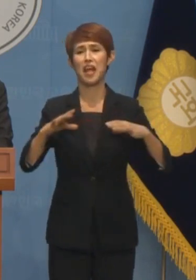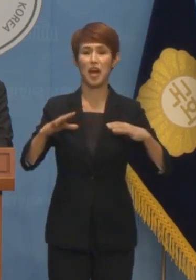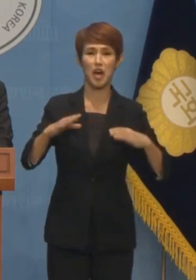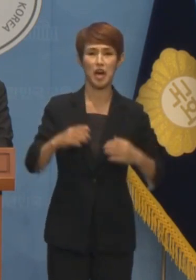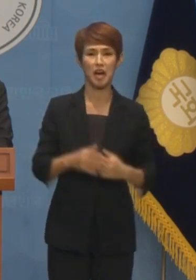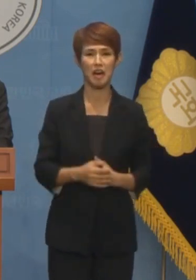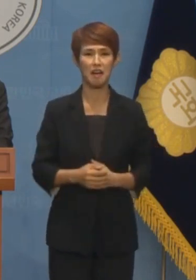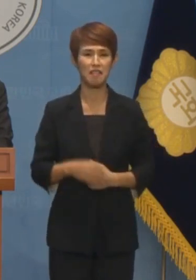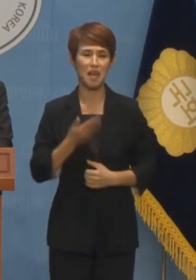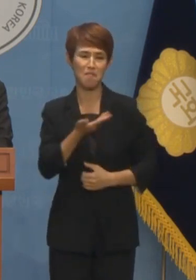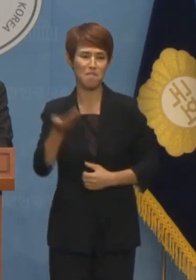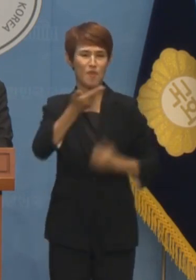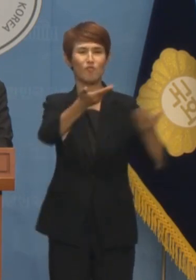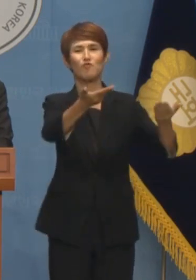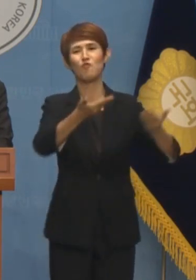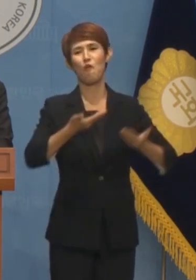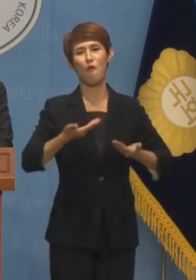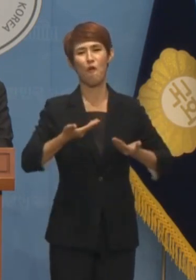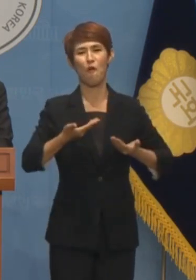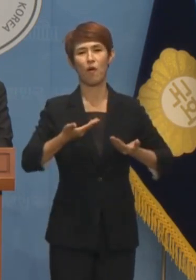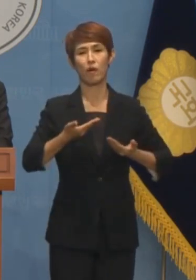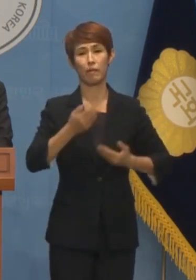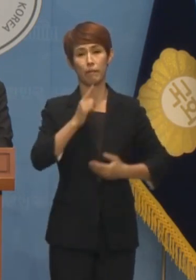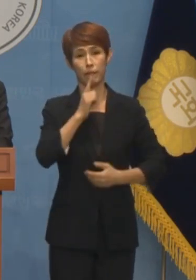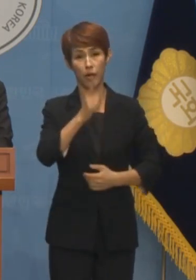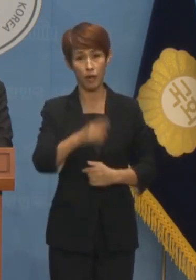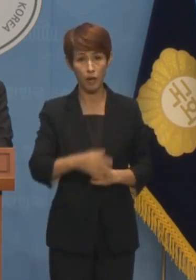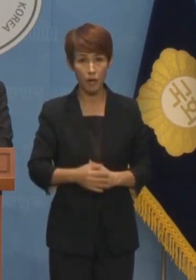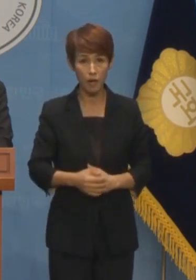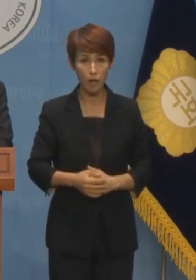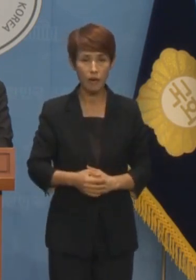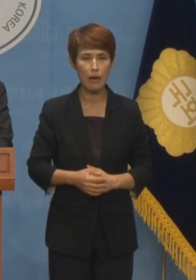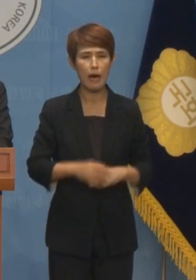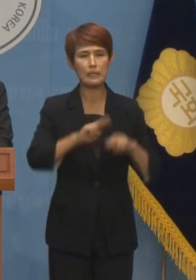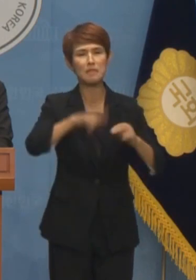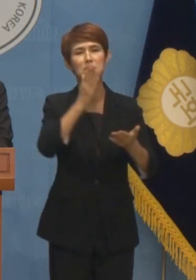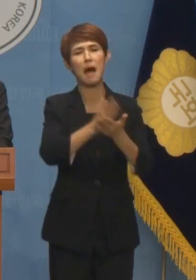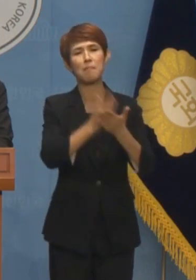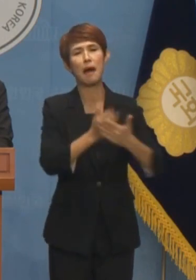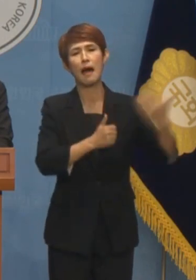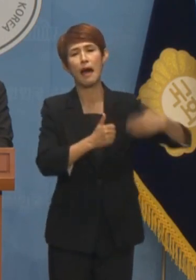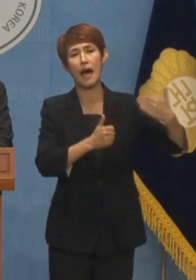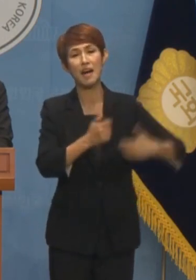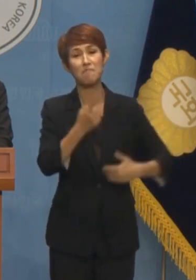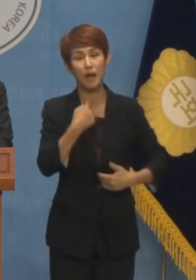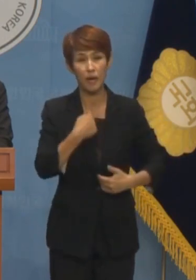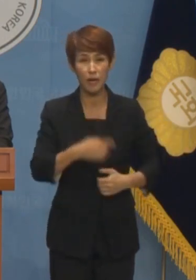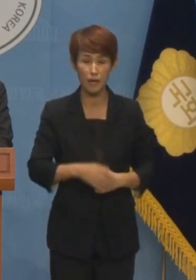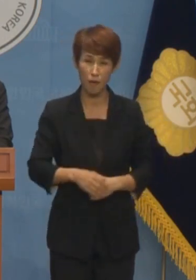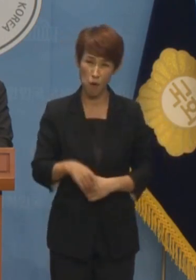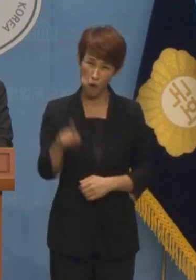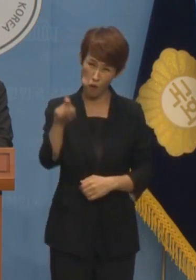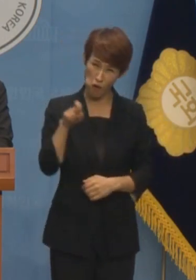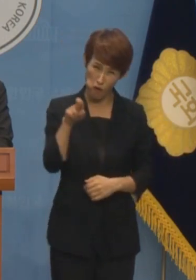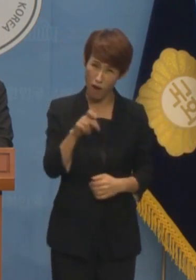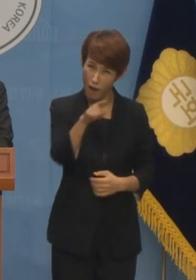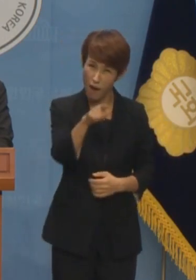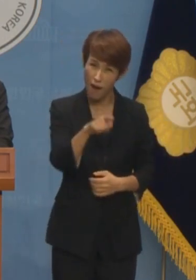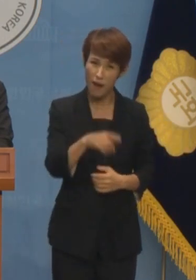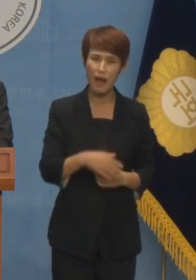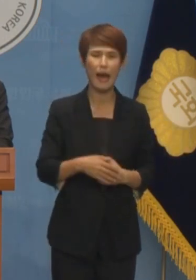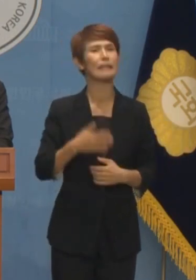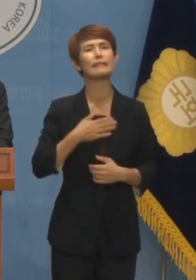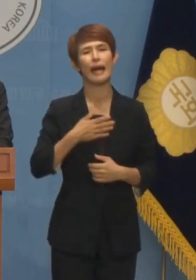별 4개를 달아줄 것 같던 호기도, 사표 내지 말라던 큰소리도 모두 허세를 부린